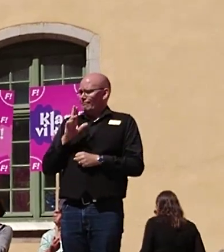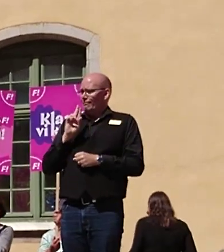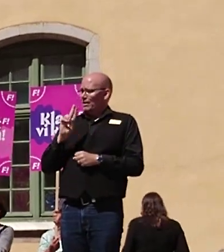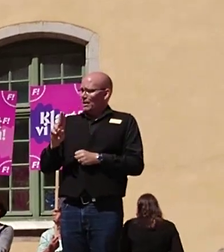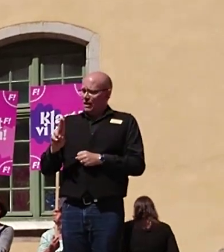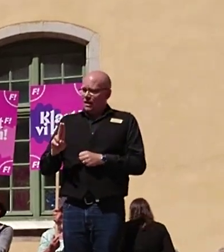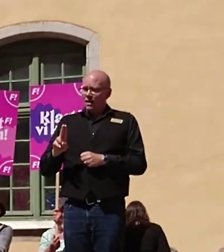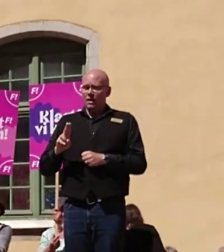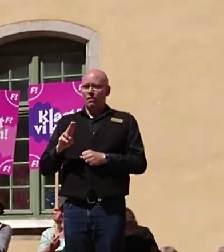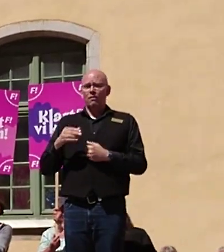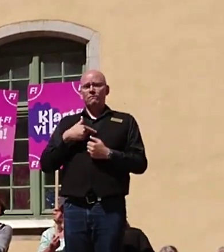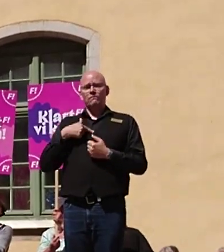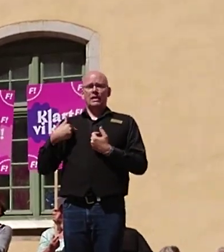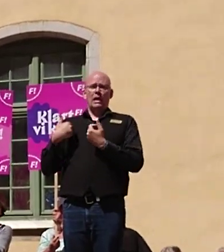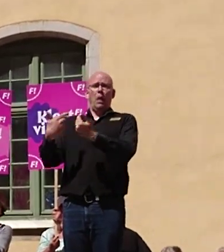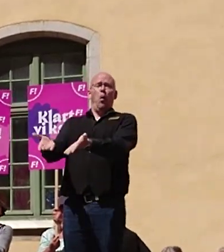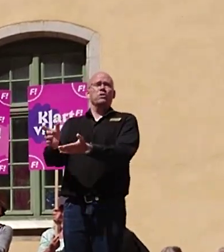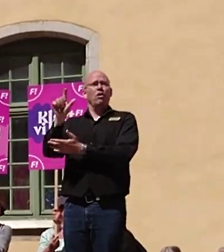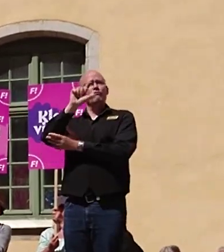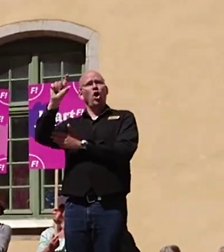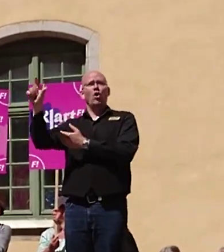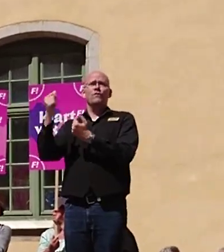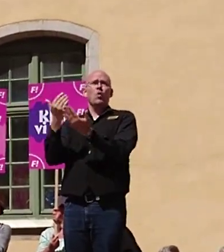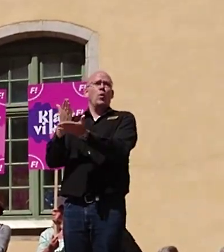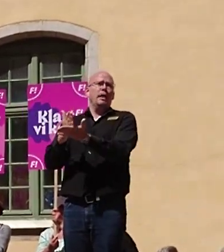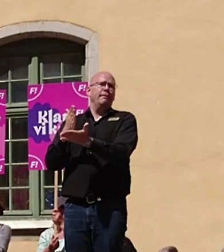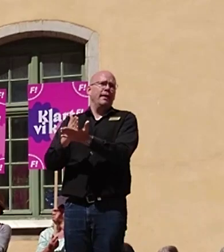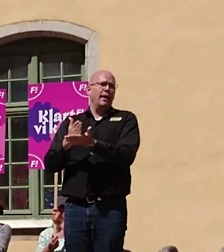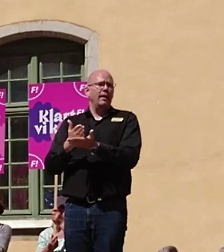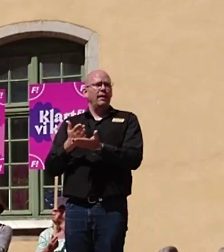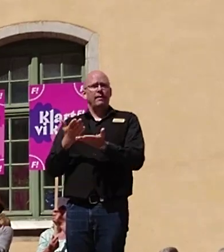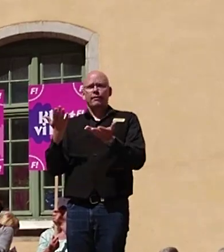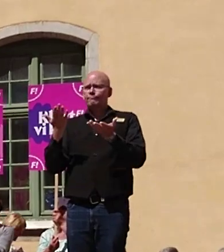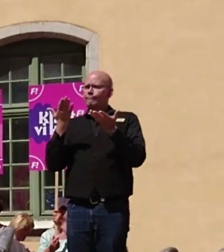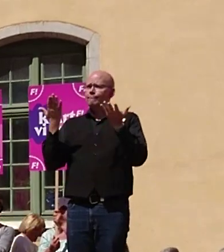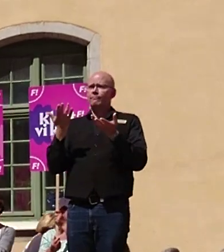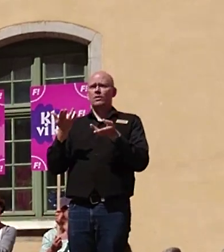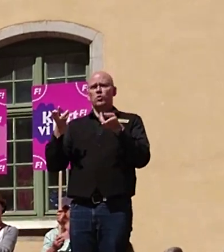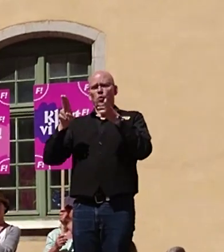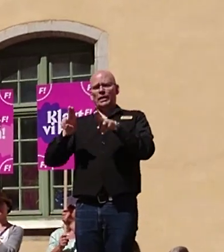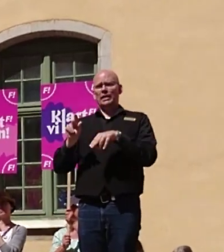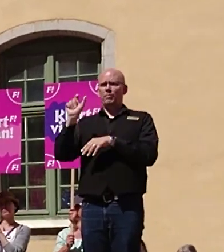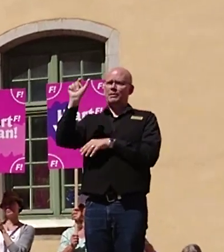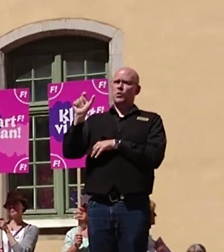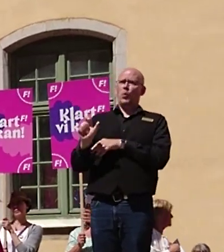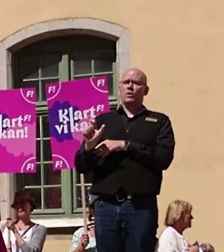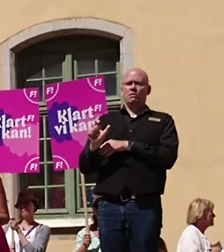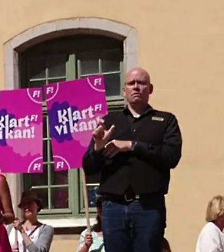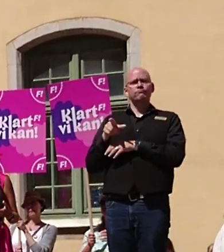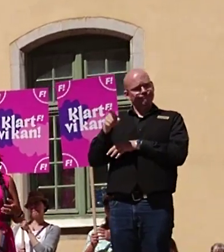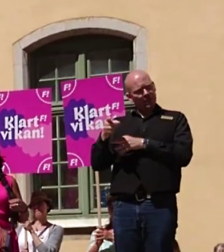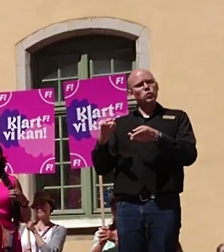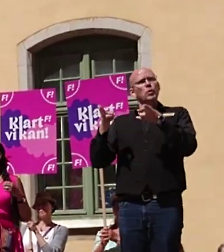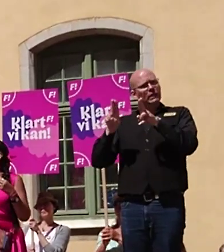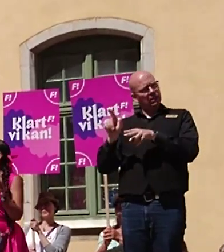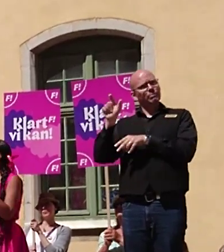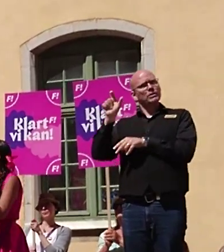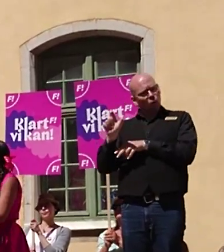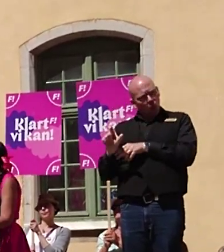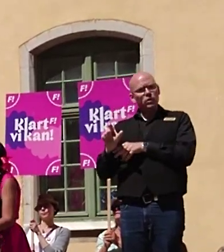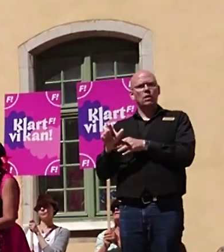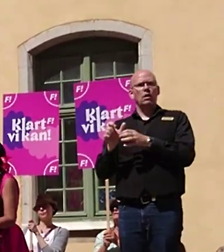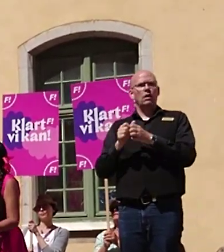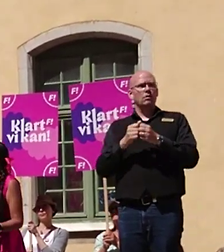gett företag rättigheter, eller juridisk person, ja, de är juridiska personer, men